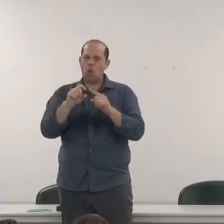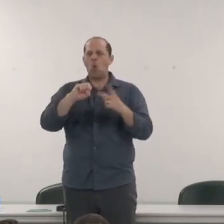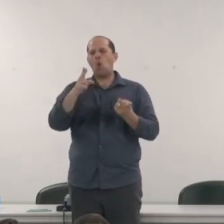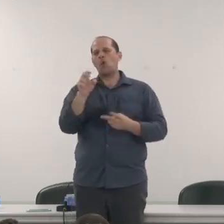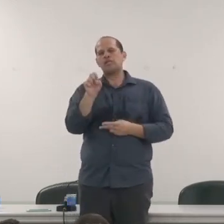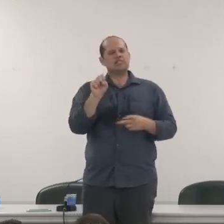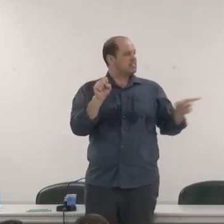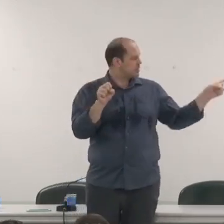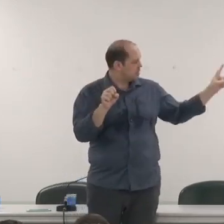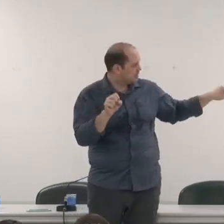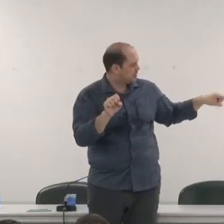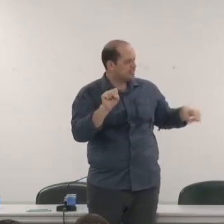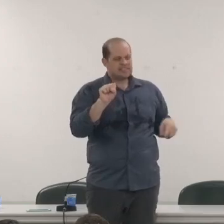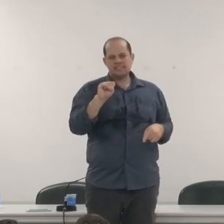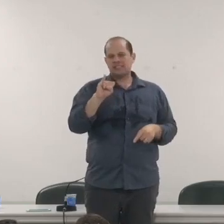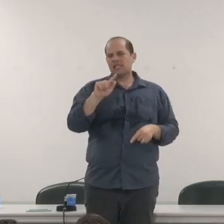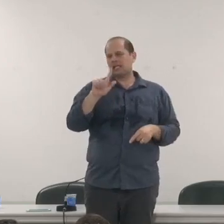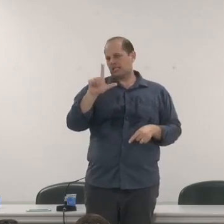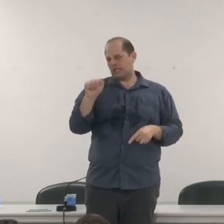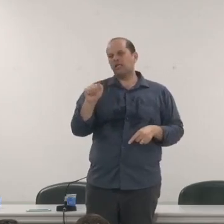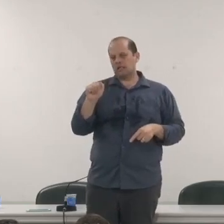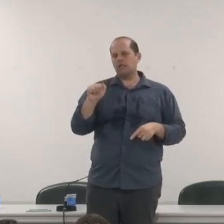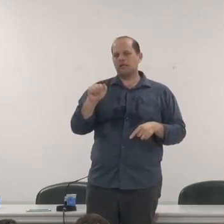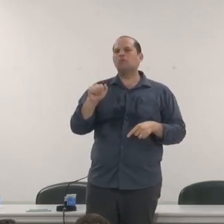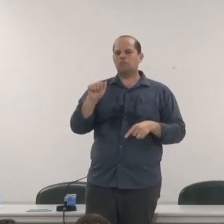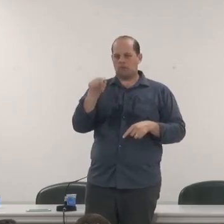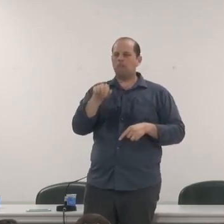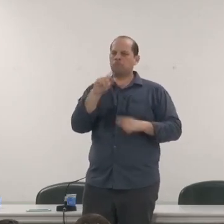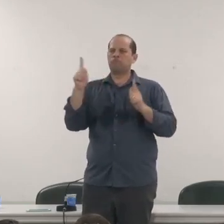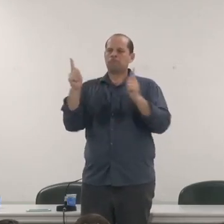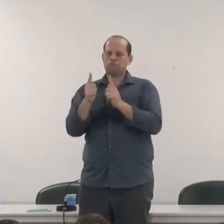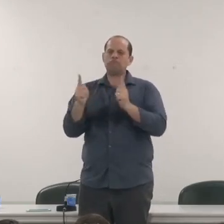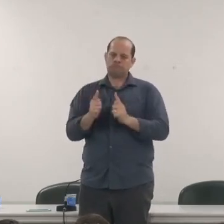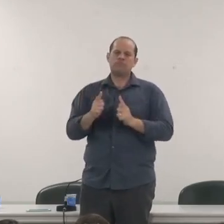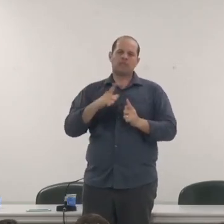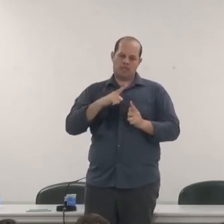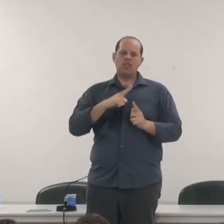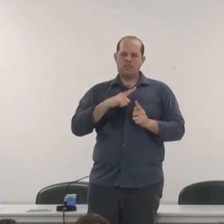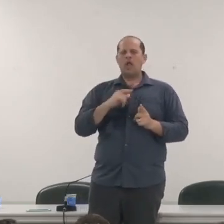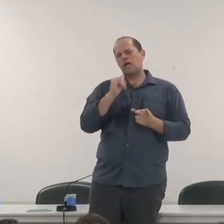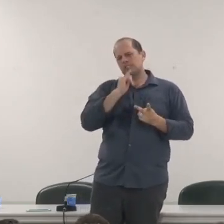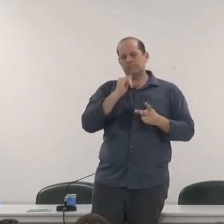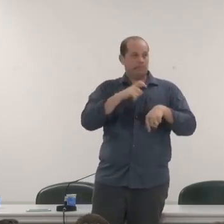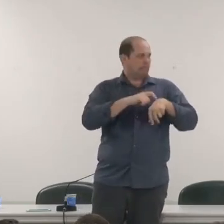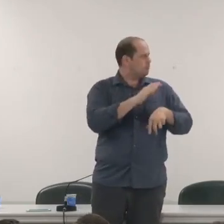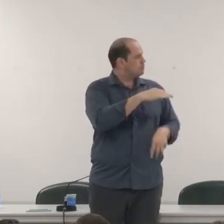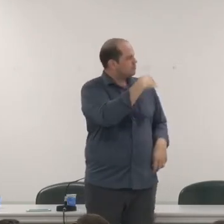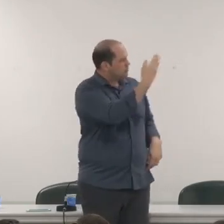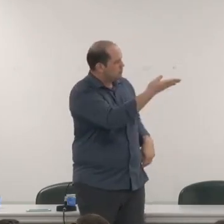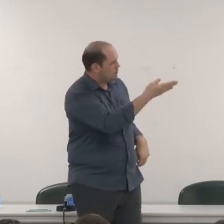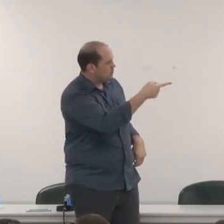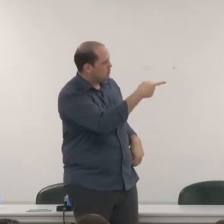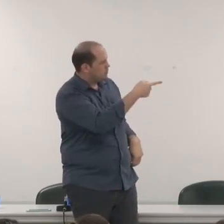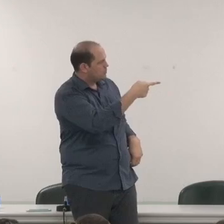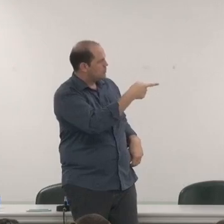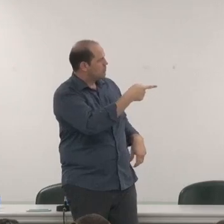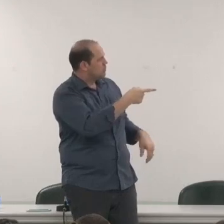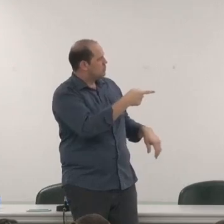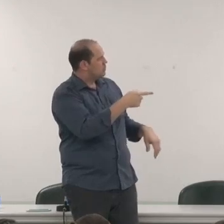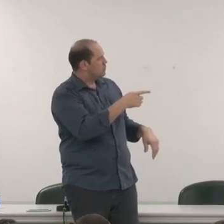é uma abreviação, usando uma mão. Então, a gente sinaliza, soletra a palavra de forma encurtada,